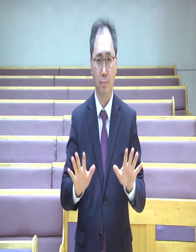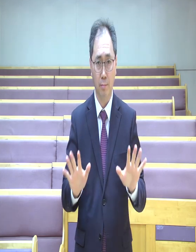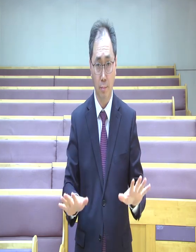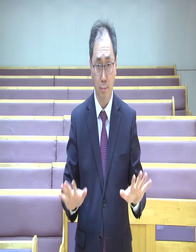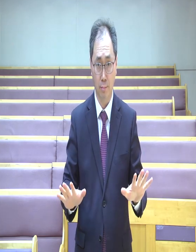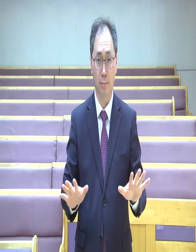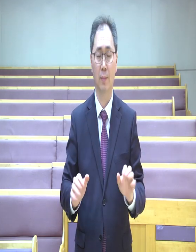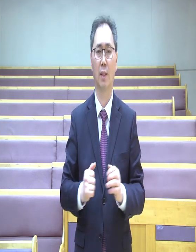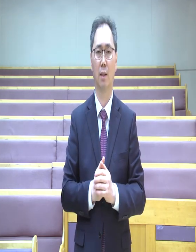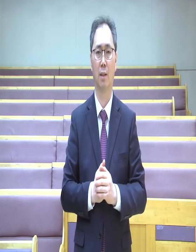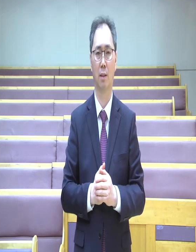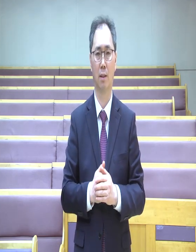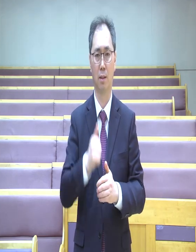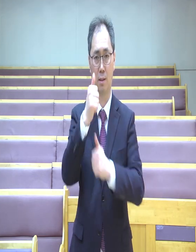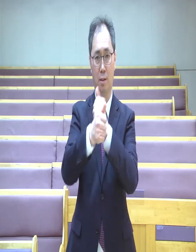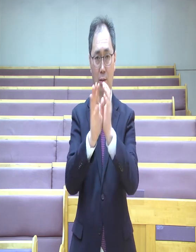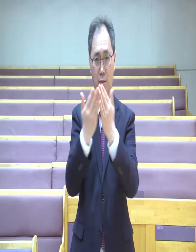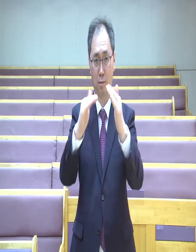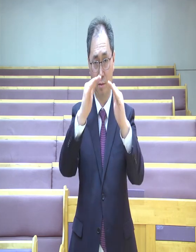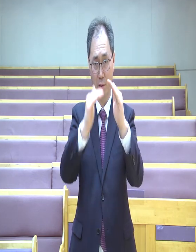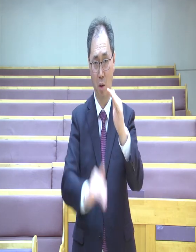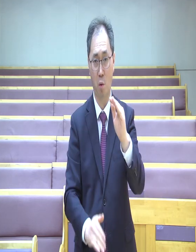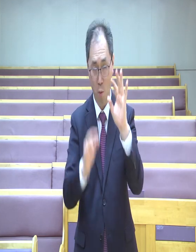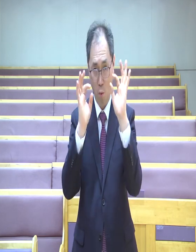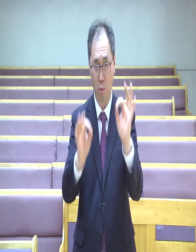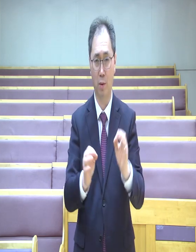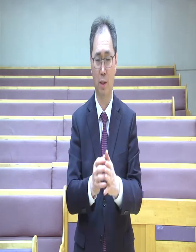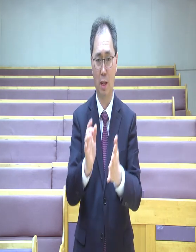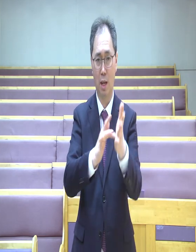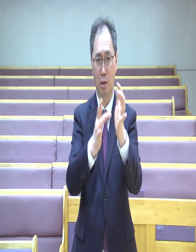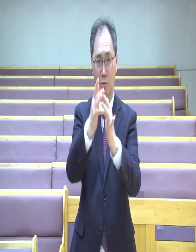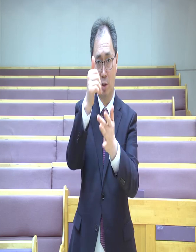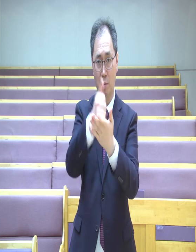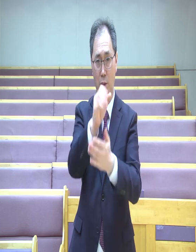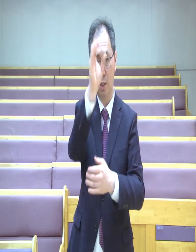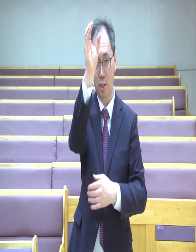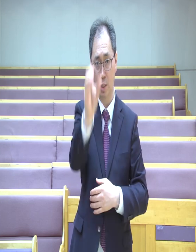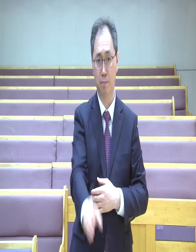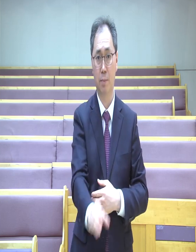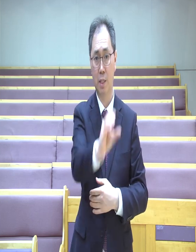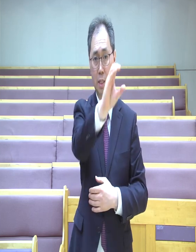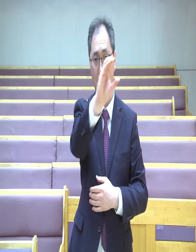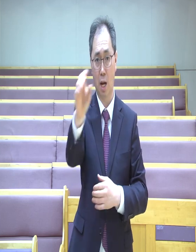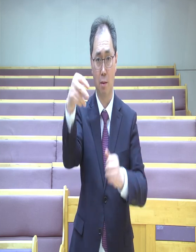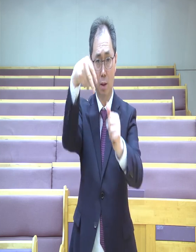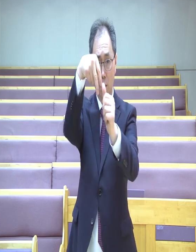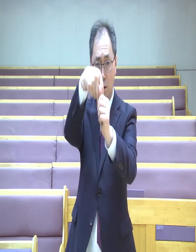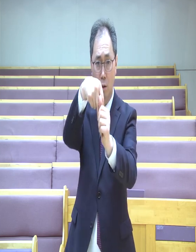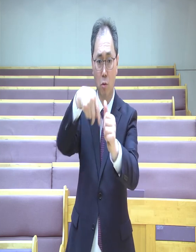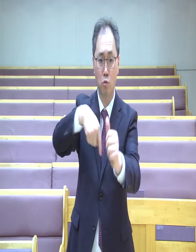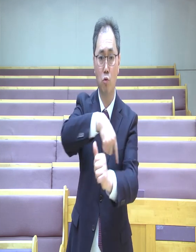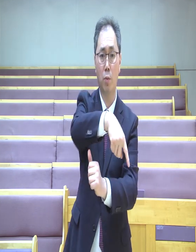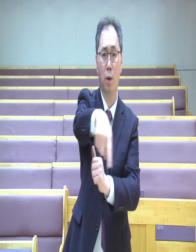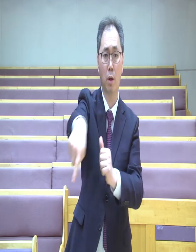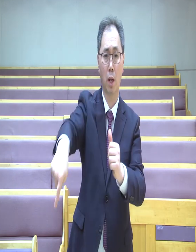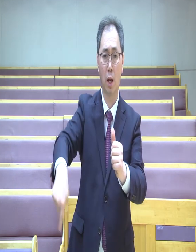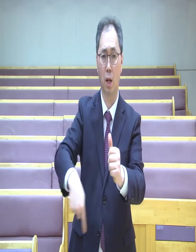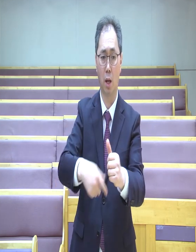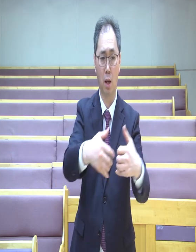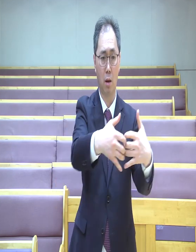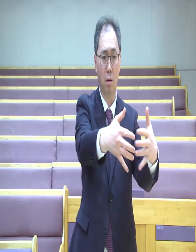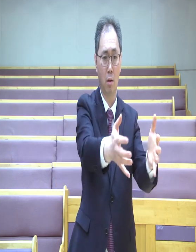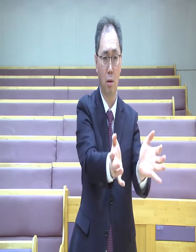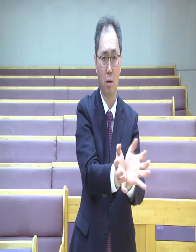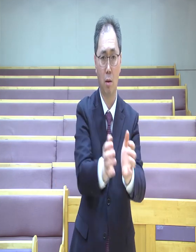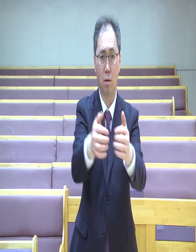자, 오늘 우리는 이 본문에서 예수님이 매달리신 십자가 주변에 세 부류의